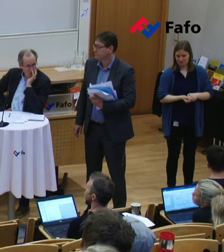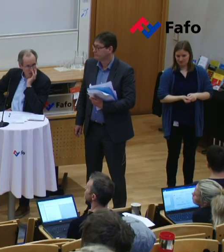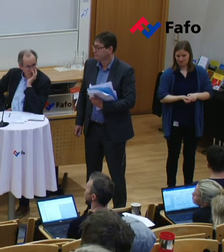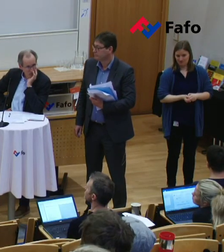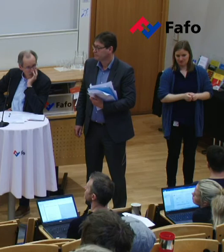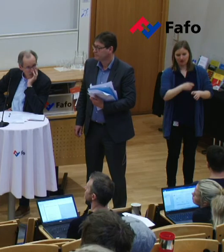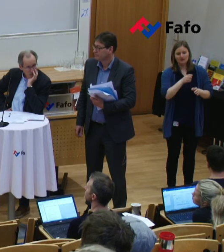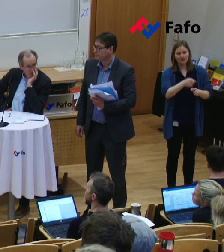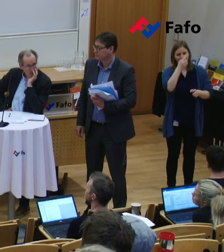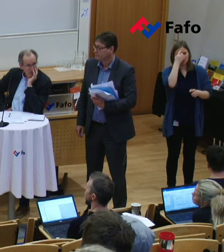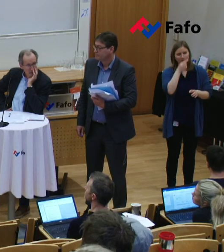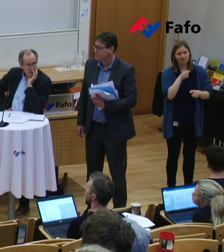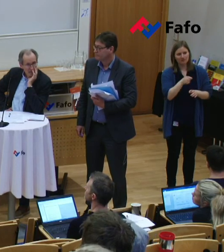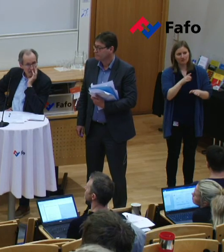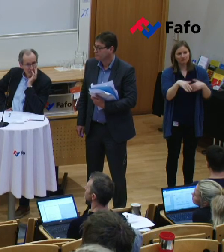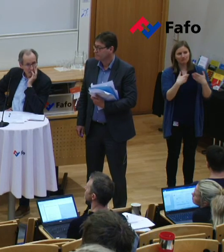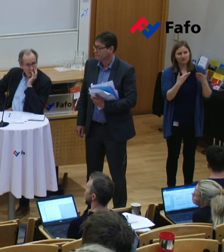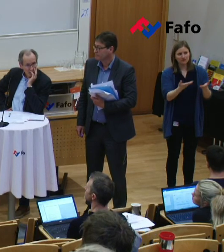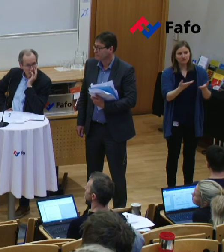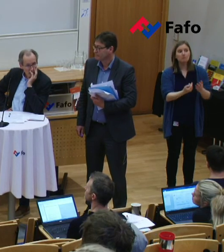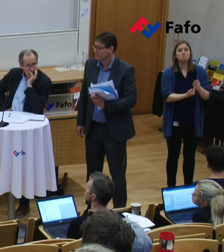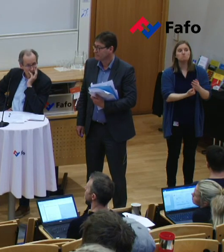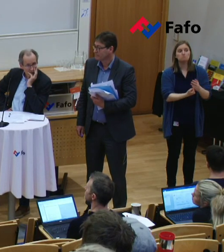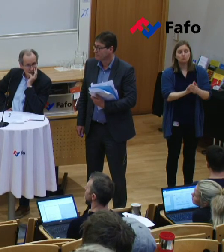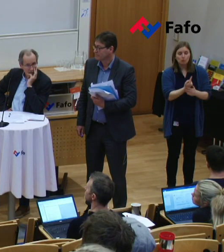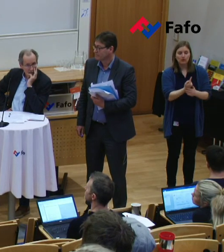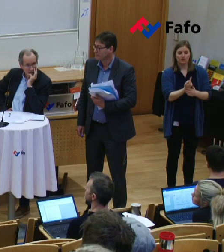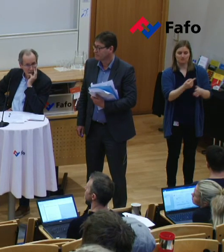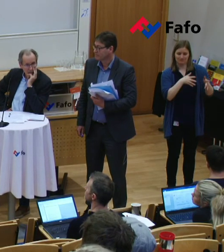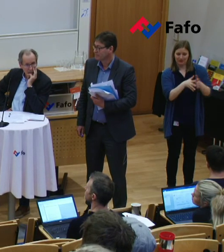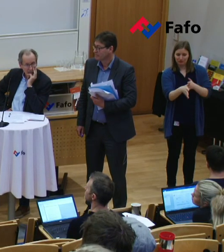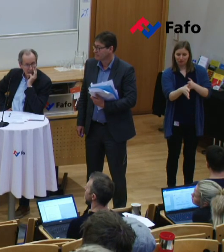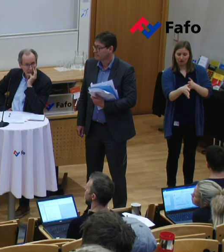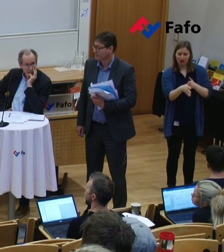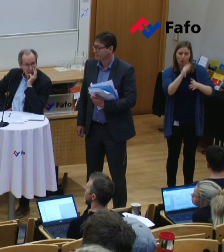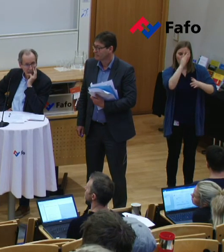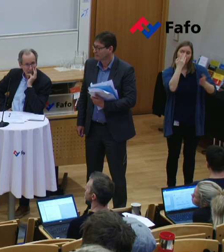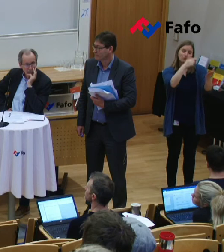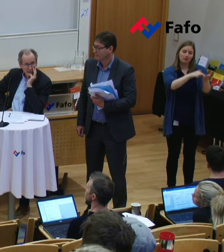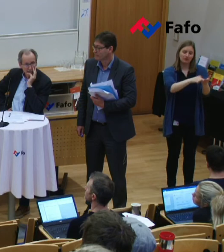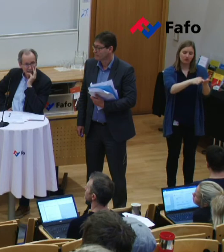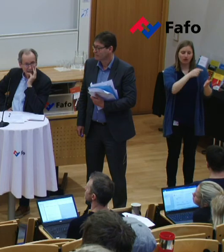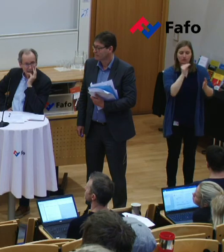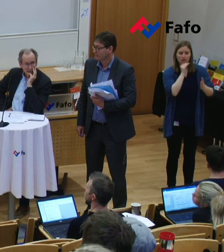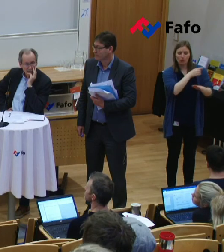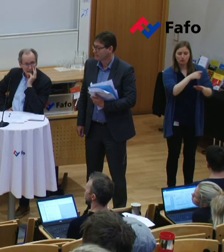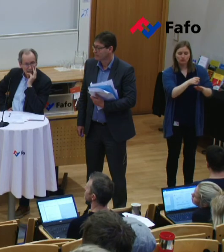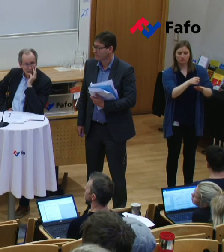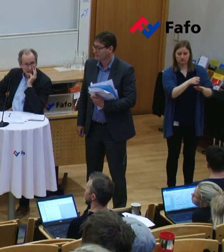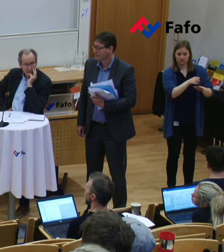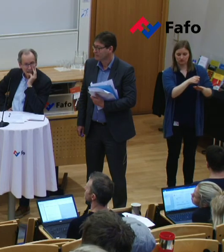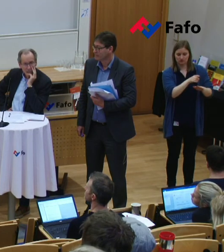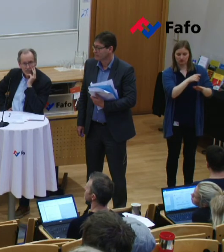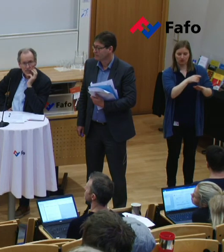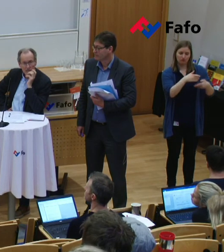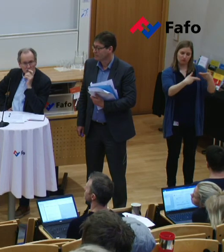det jeg tror dette også viser så godt, at det mulig at vi får det til. Og hovedmålsettingen jo at folk som skal få en